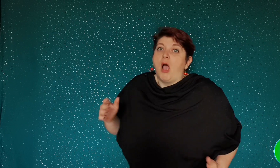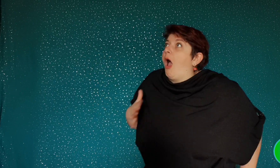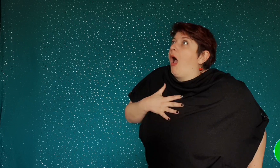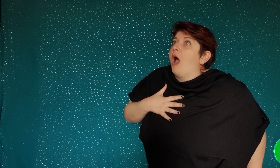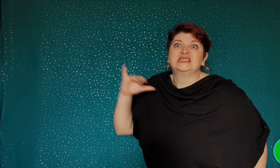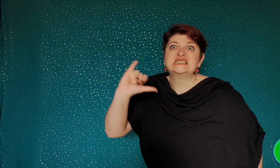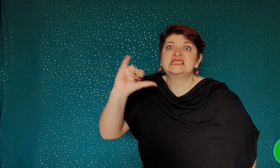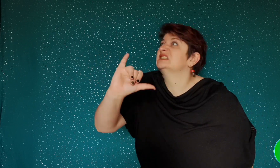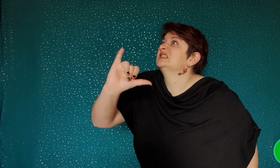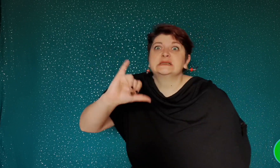Quoi?